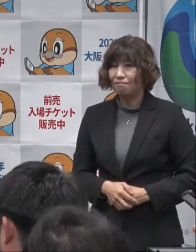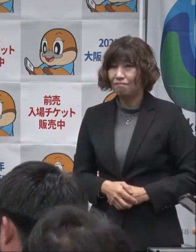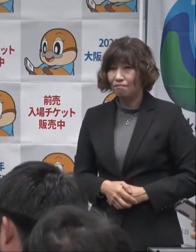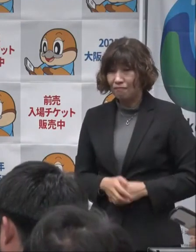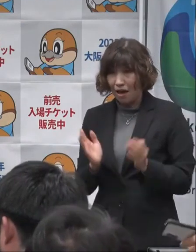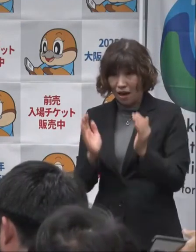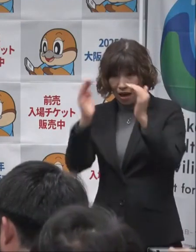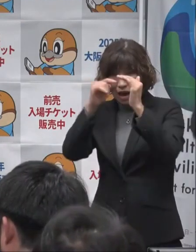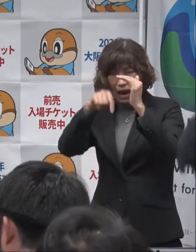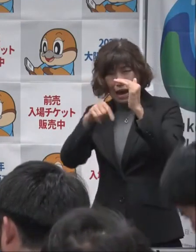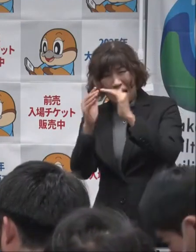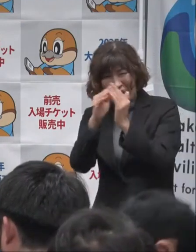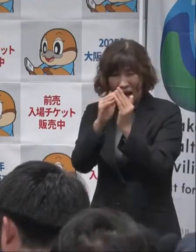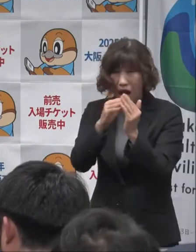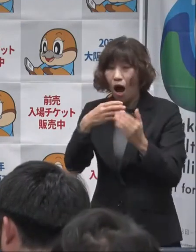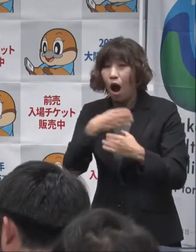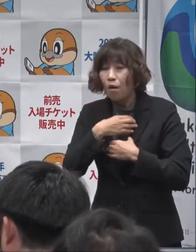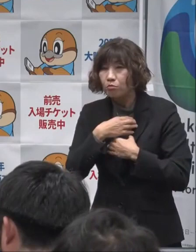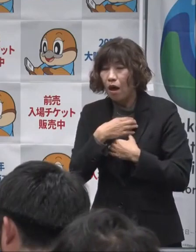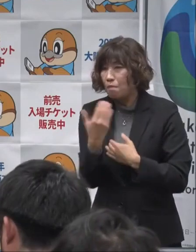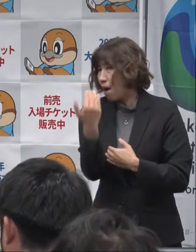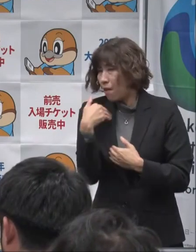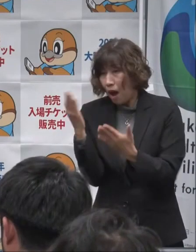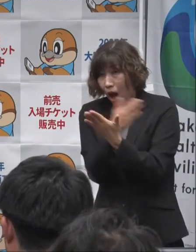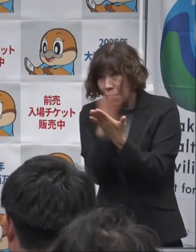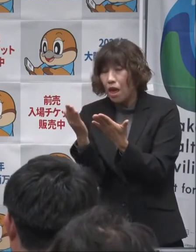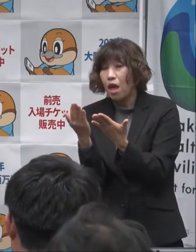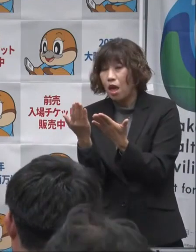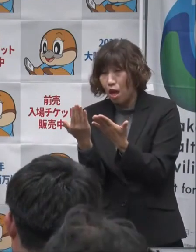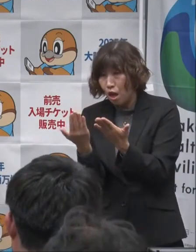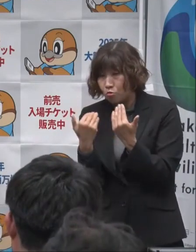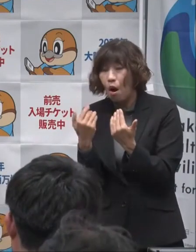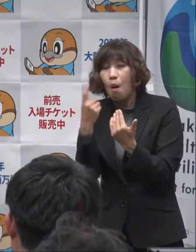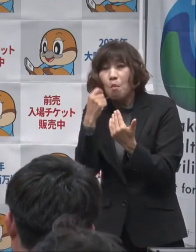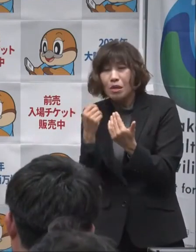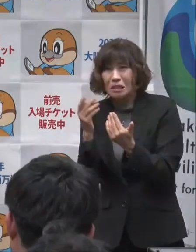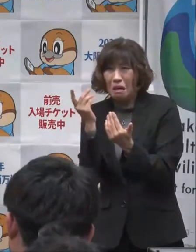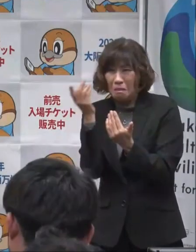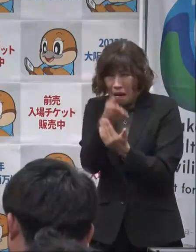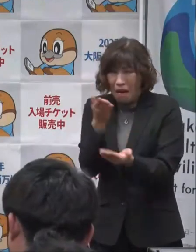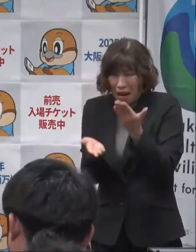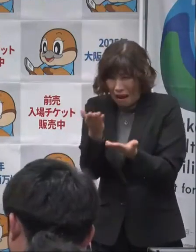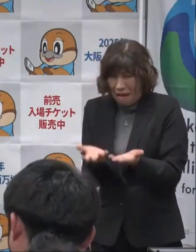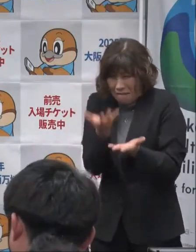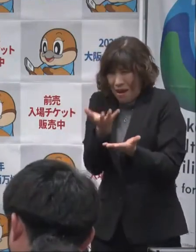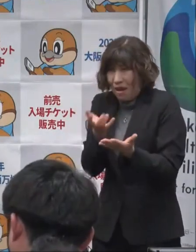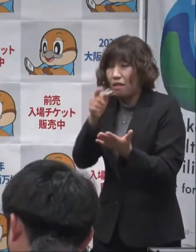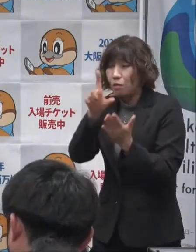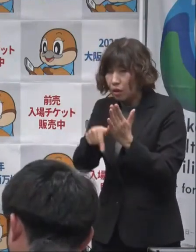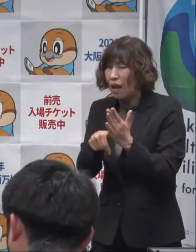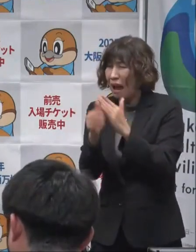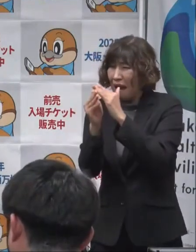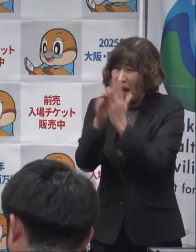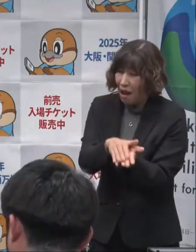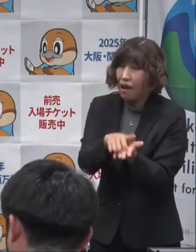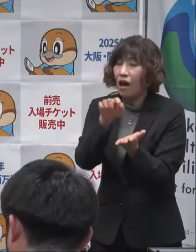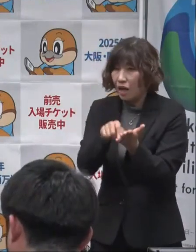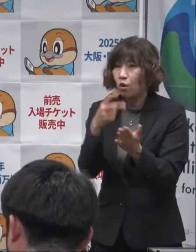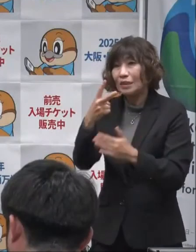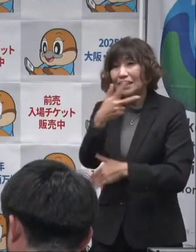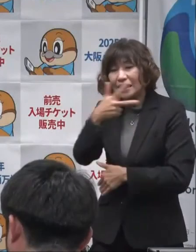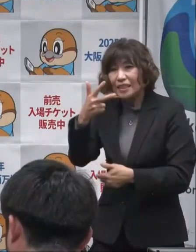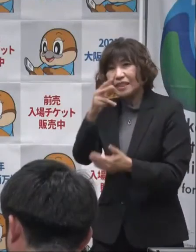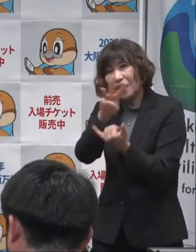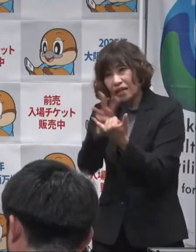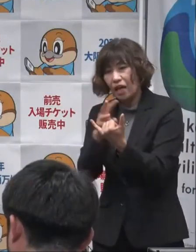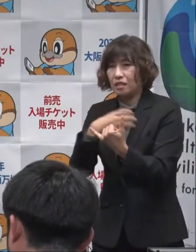物の危険度を判定しないとですねまた二次災害が起こる可能性がありますので、これについて実施をしているところです。物的